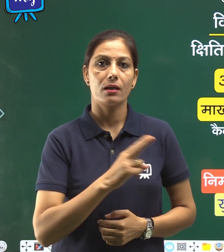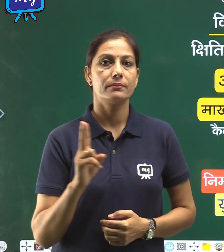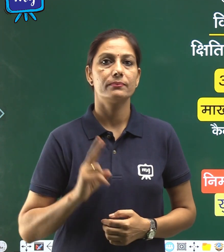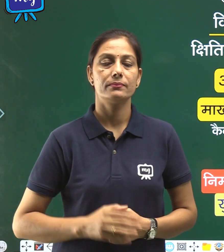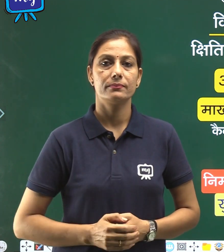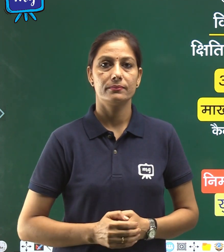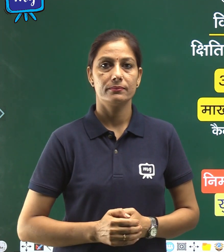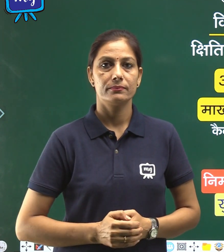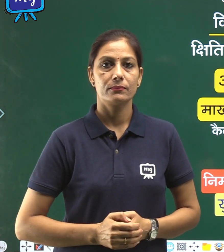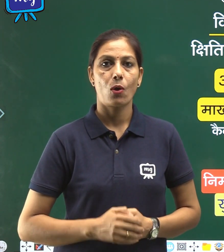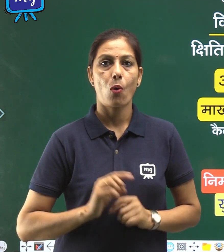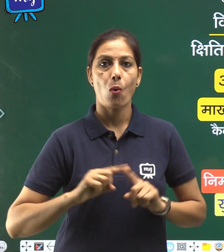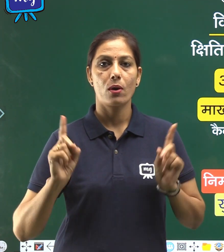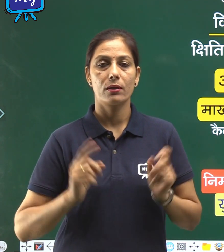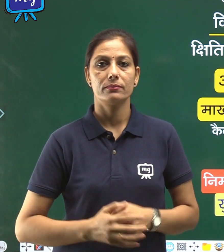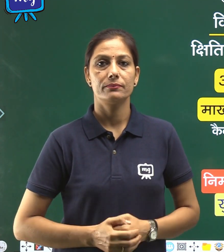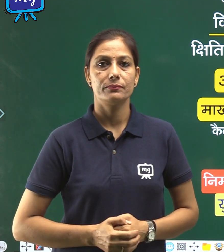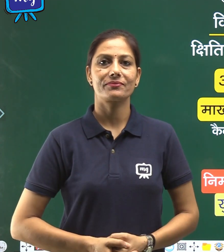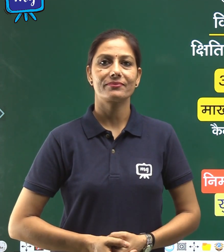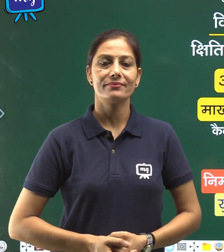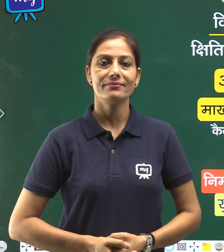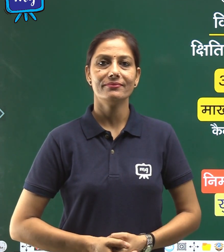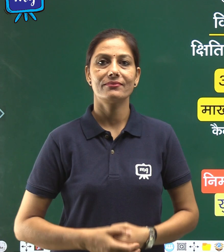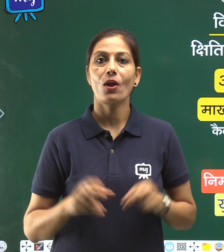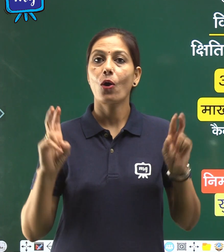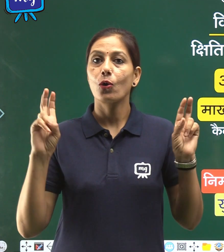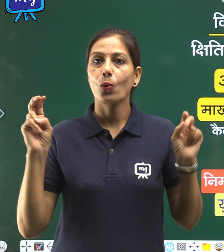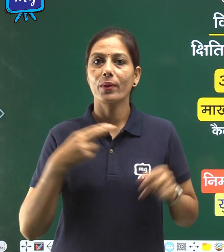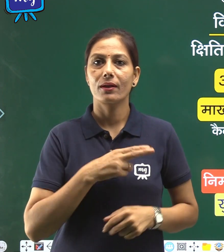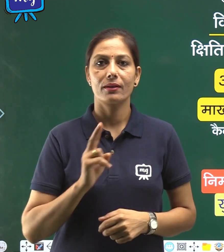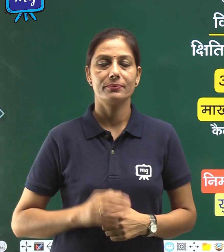चतुर्वेदी और अध्याय का नाम